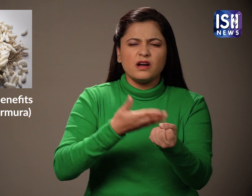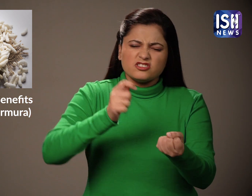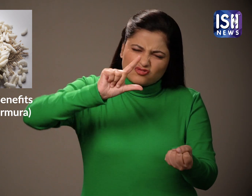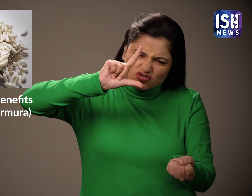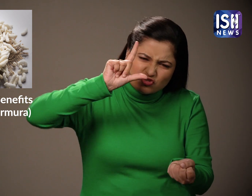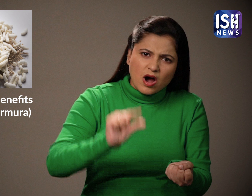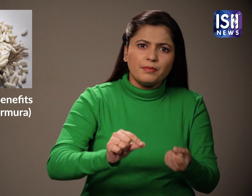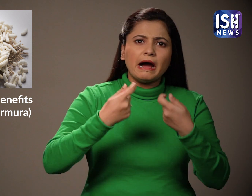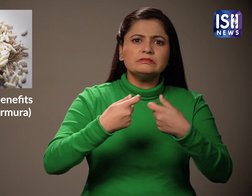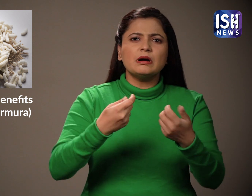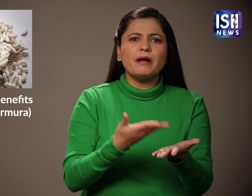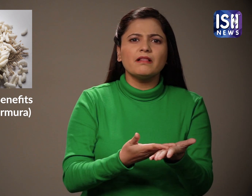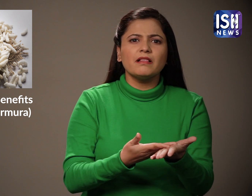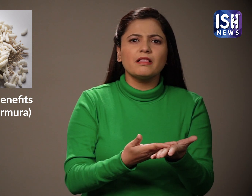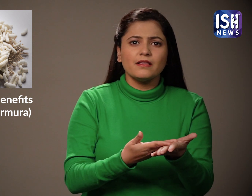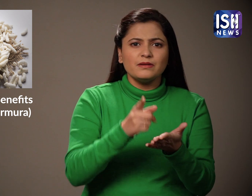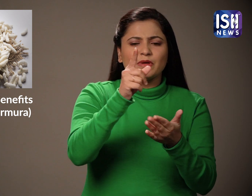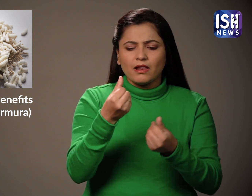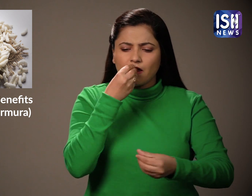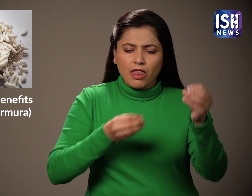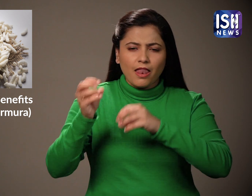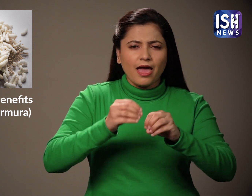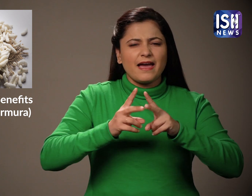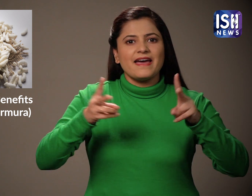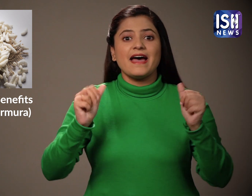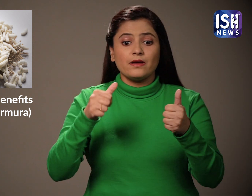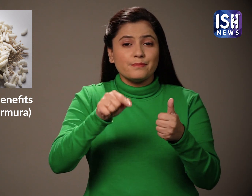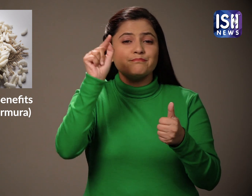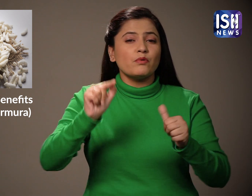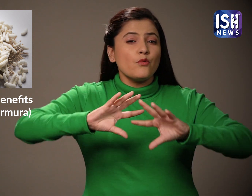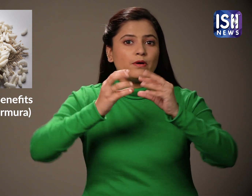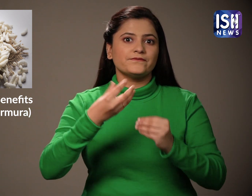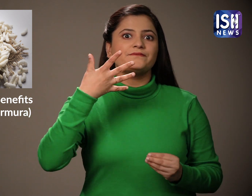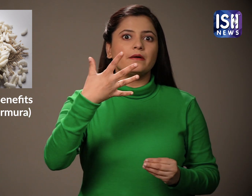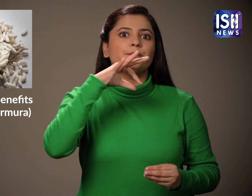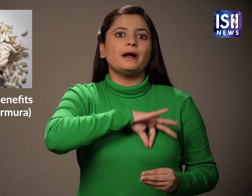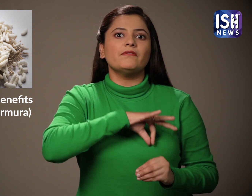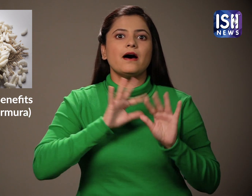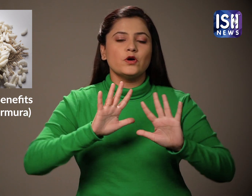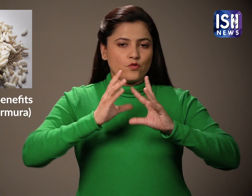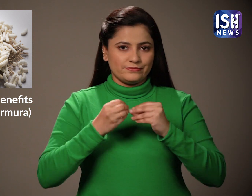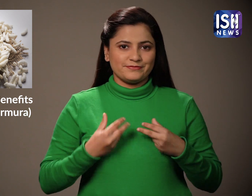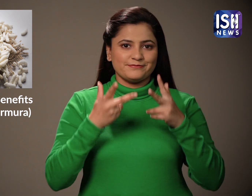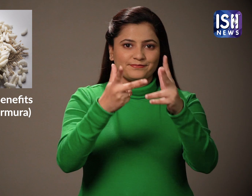हैं आप इसे विभिन सामग्रियों के साथ उप्योब कर सकते हैं ये है इसके 5 फाइदे